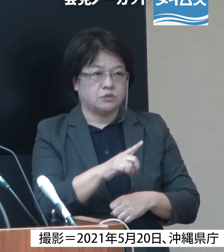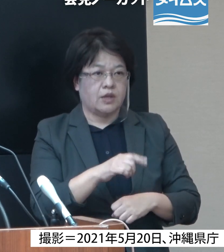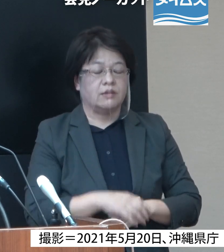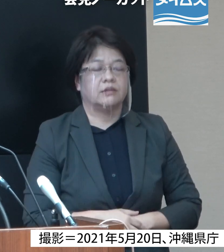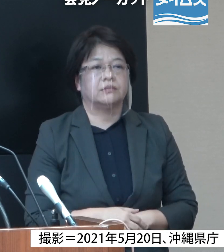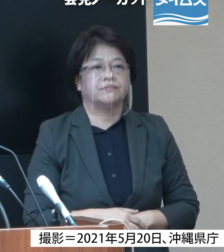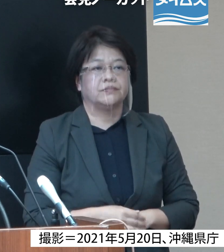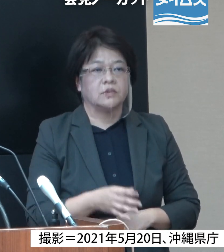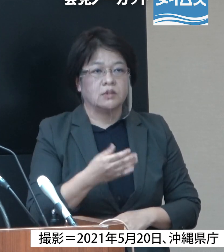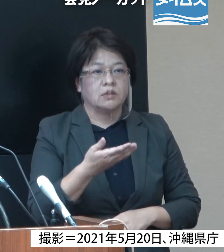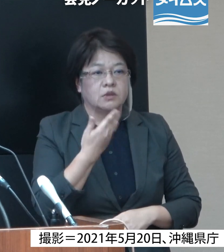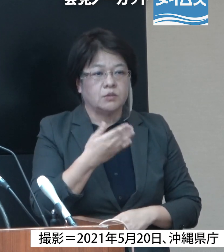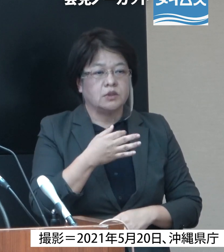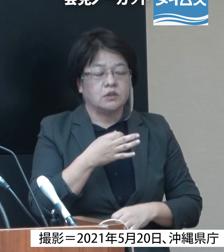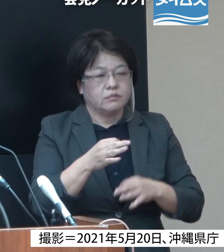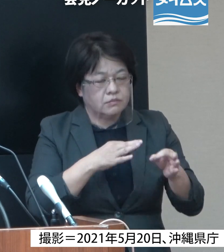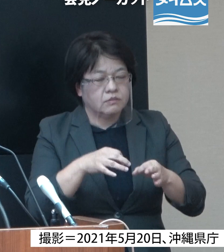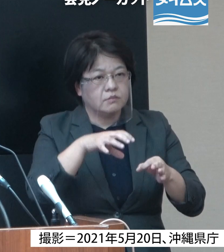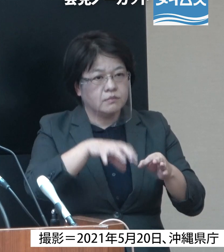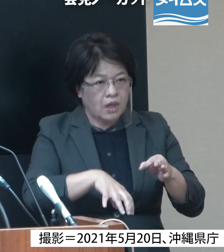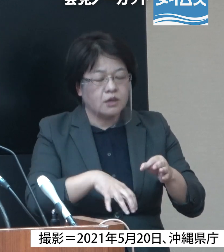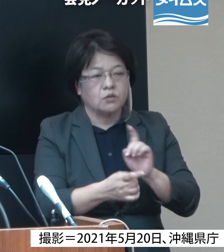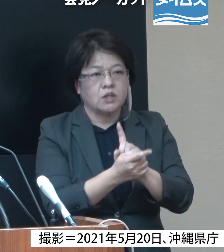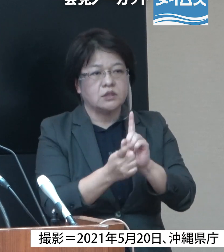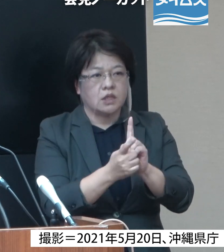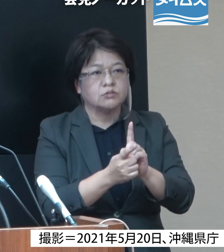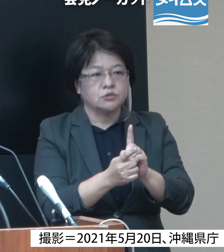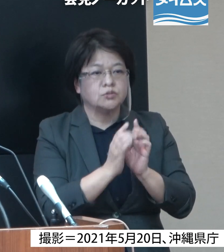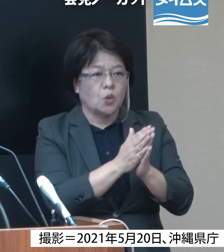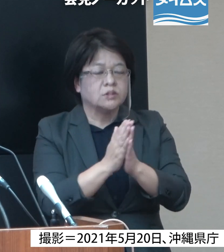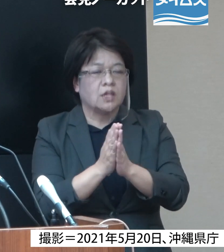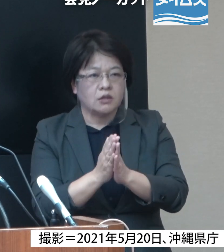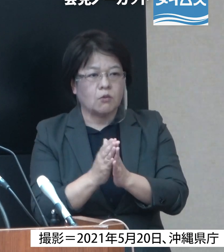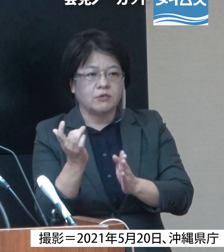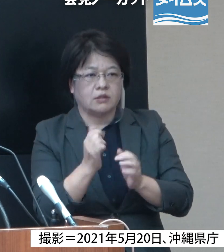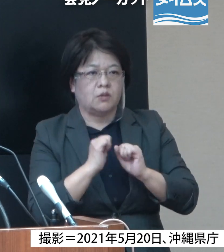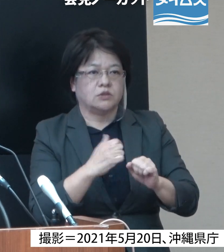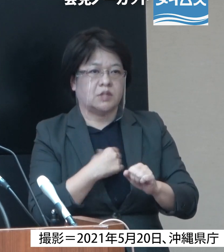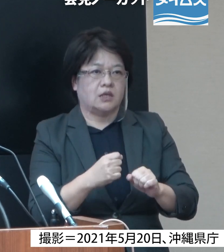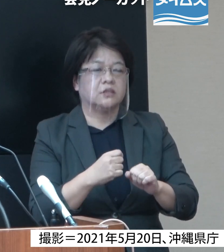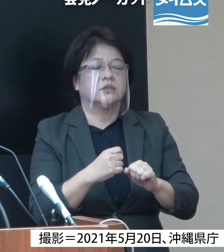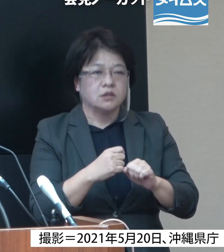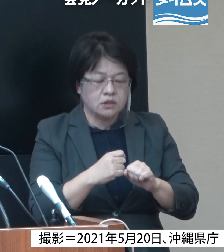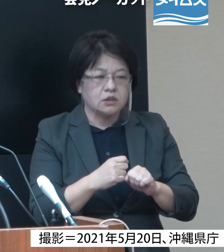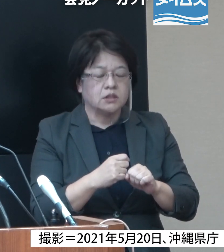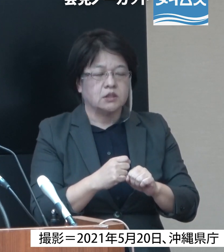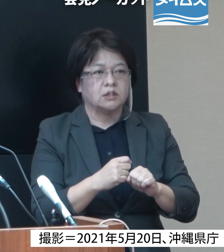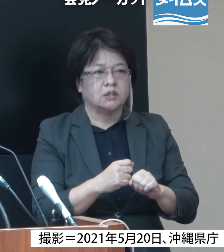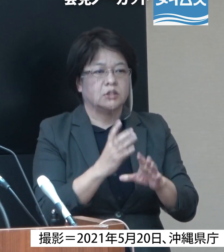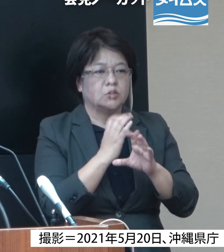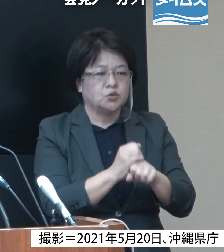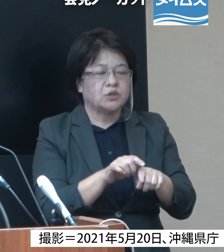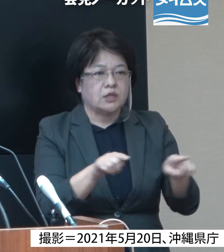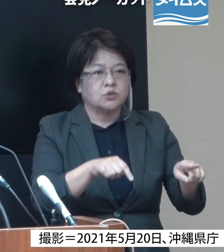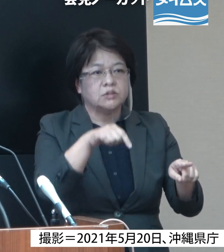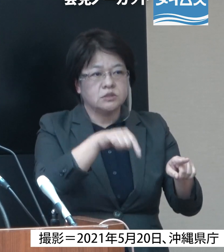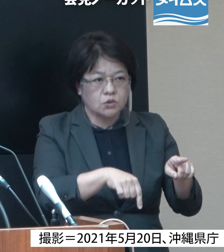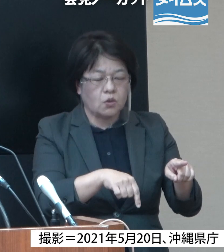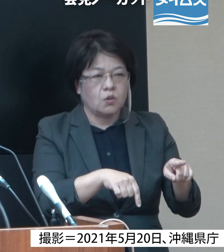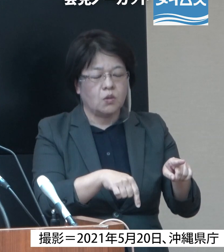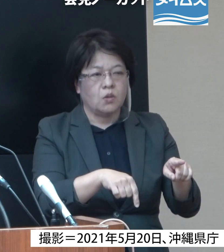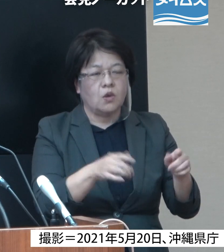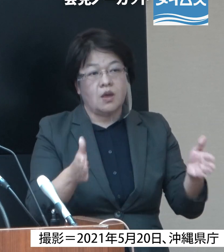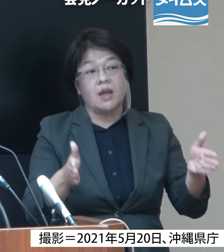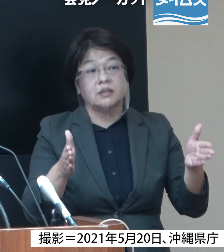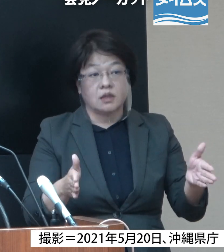飲食店の営業時間短縮要請の徹底です。県は重点措置の期間中、全域の飲食店に対